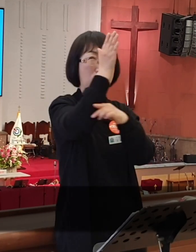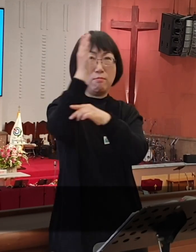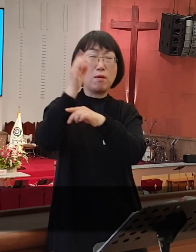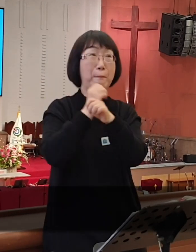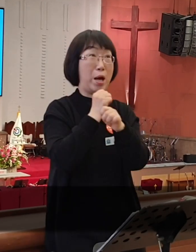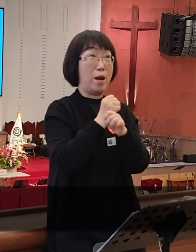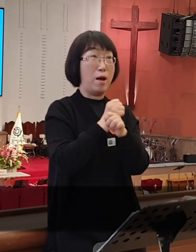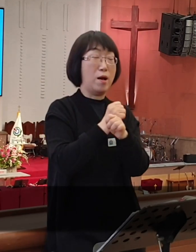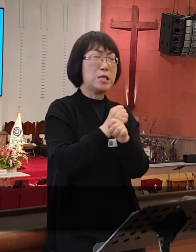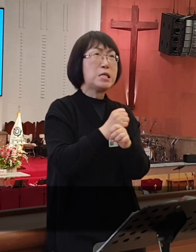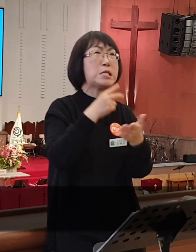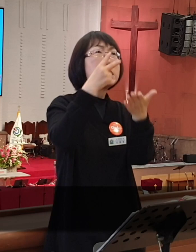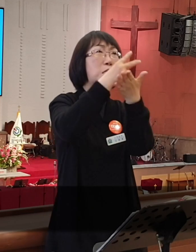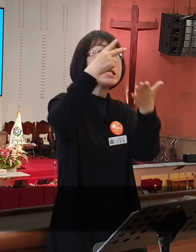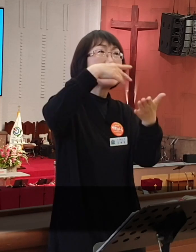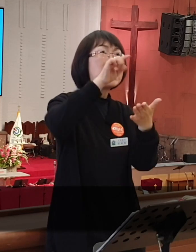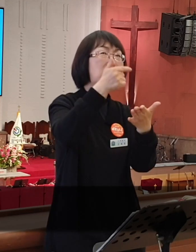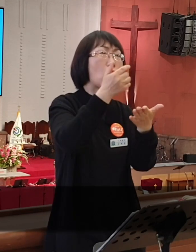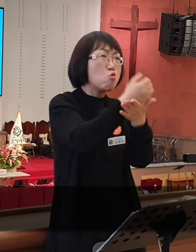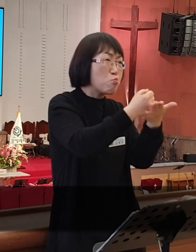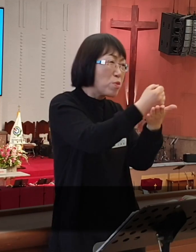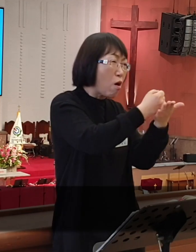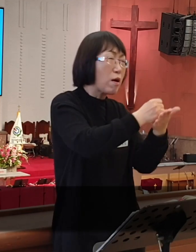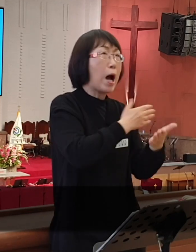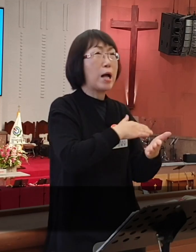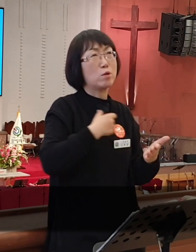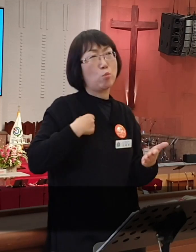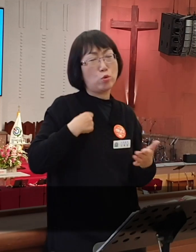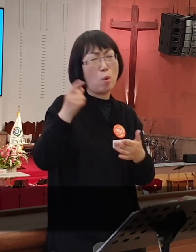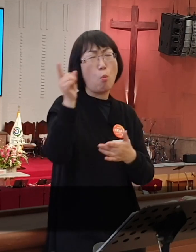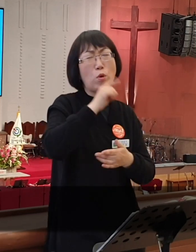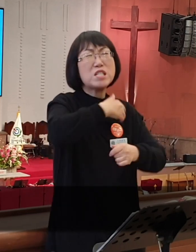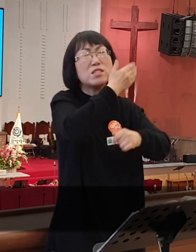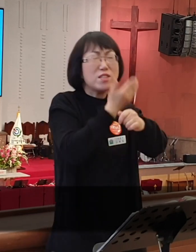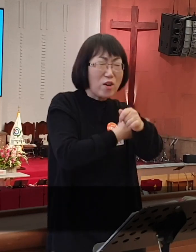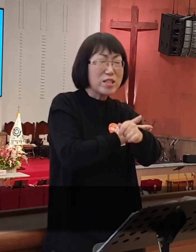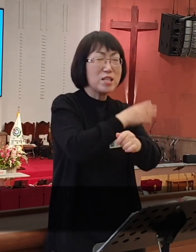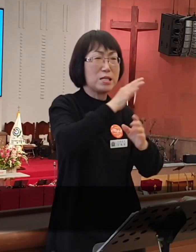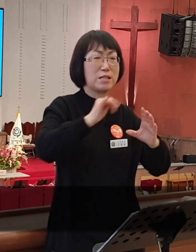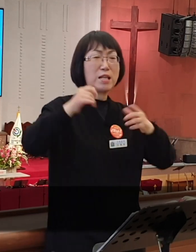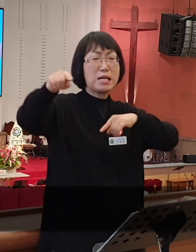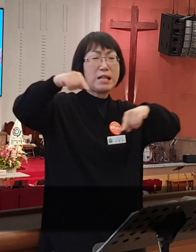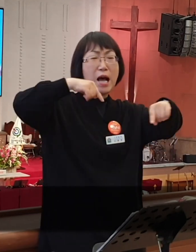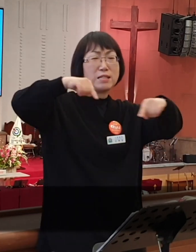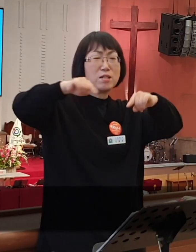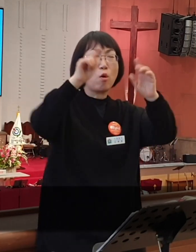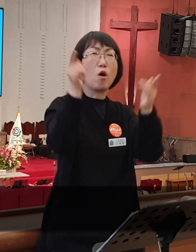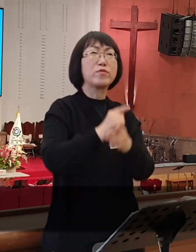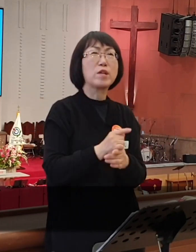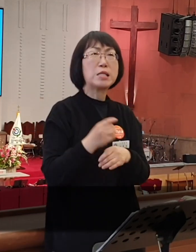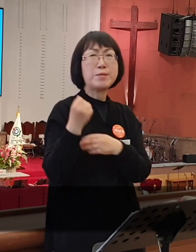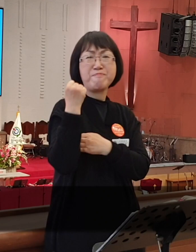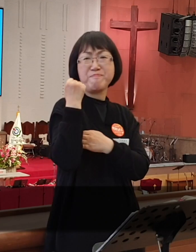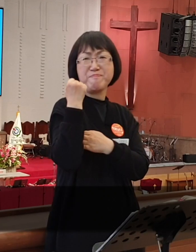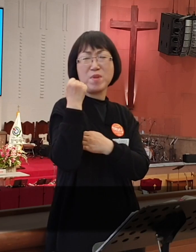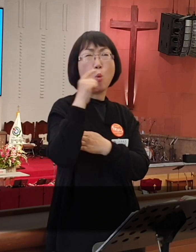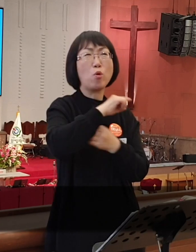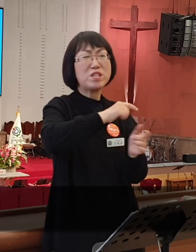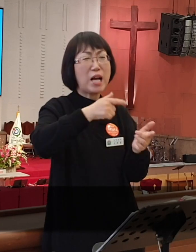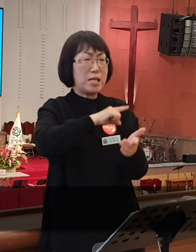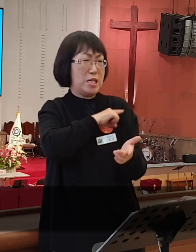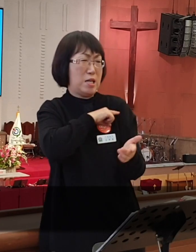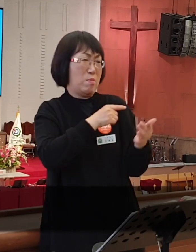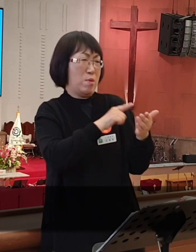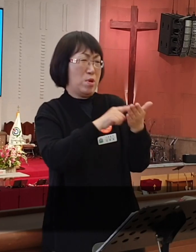쓴다면 신이 아니면 운명이 아니면 알지 못하는 뭔가 능력이 이 세상을 다스리는 어떤 기운이 온갖 이름을